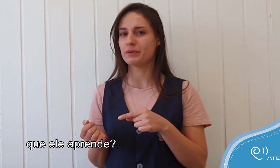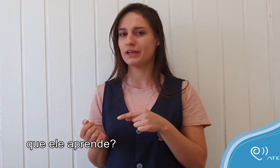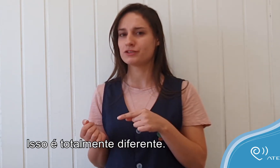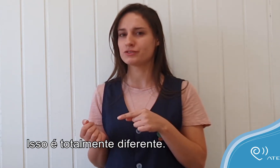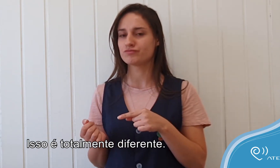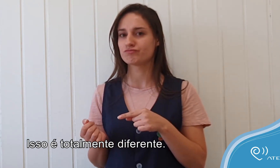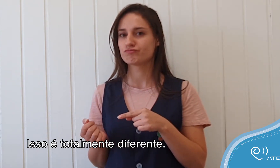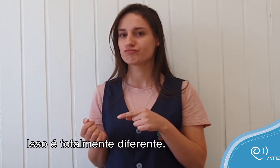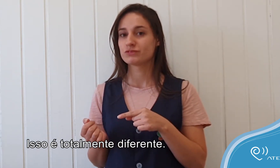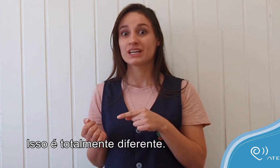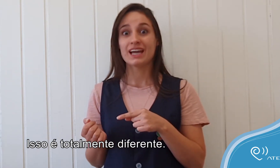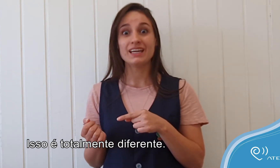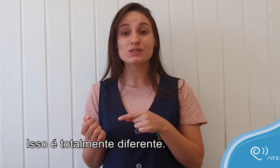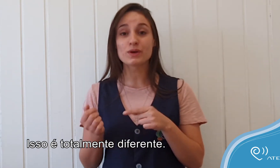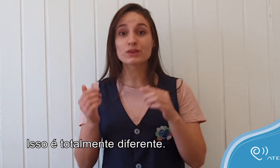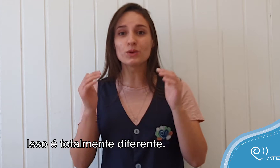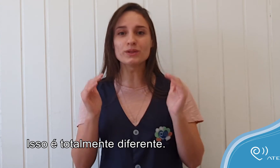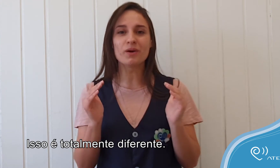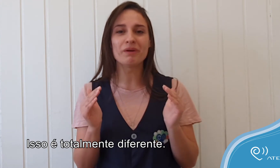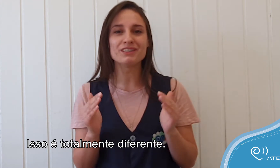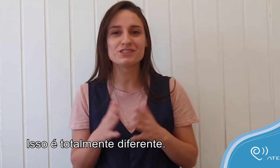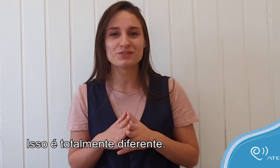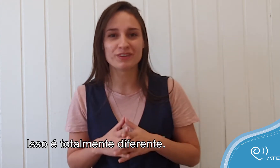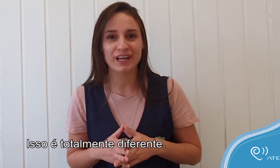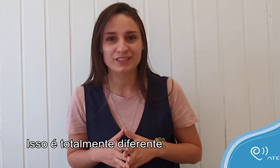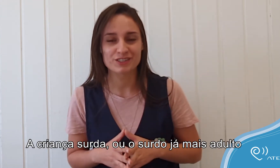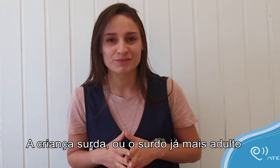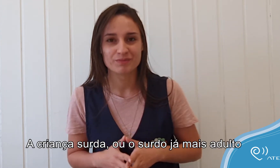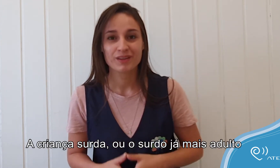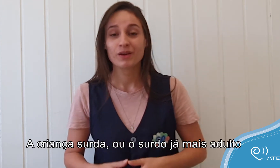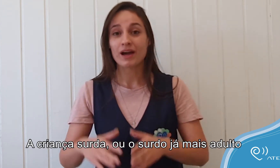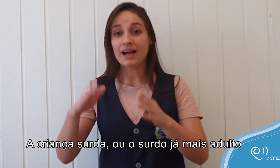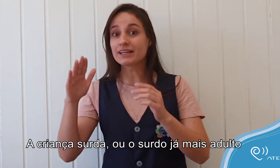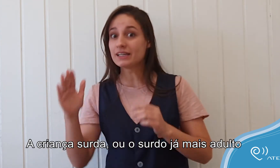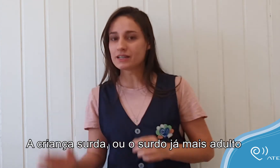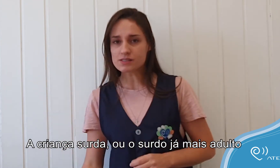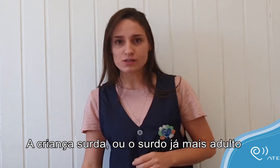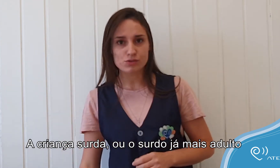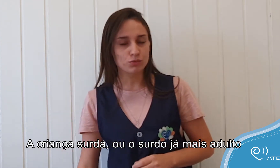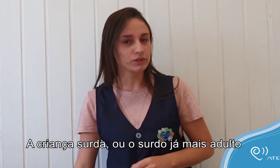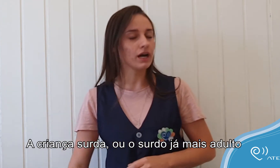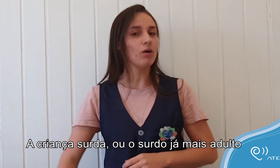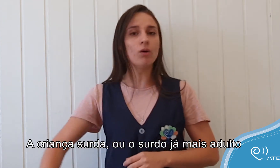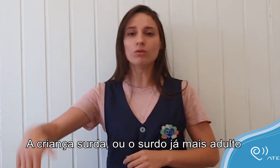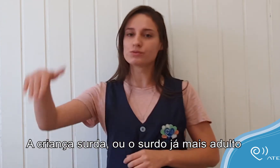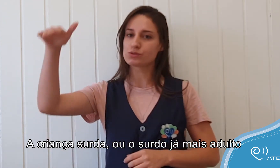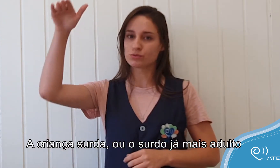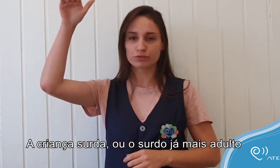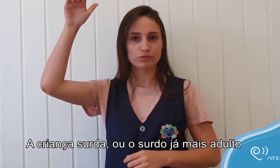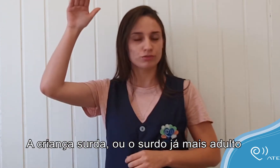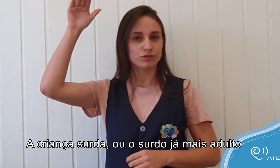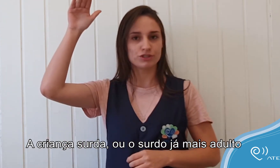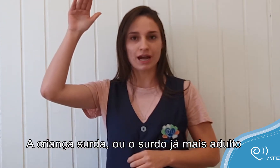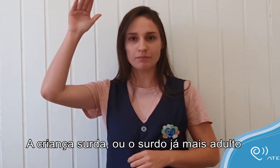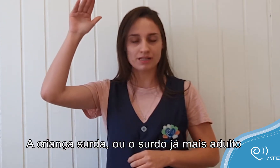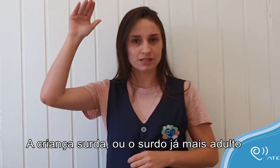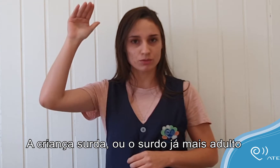aprende? Isso é totalmente diferente. A criança surda ou o surdo já mais adulto,